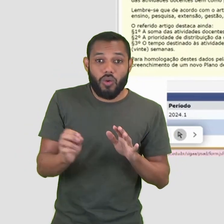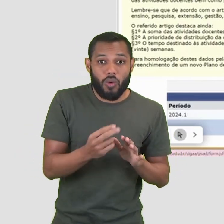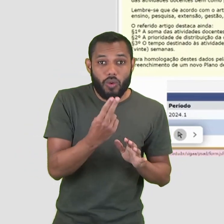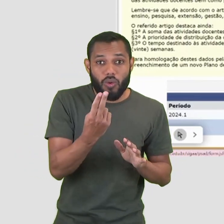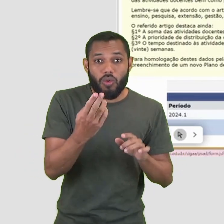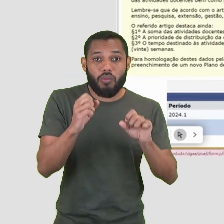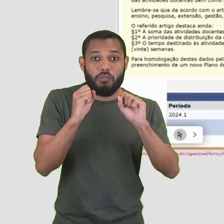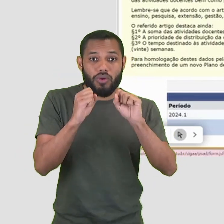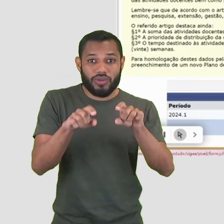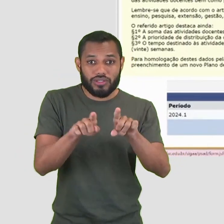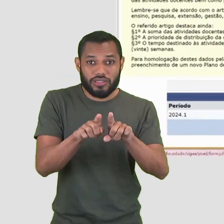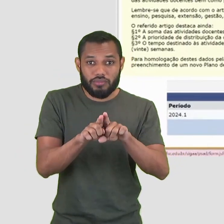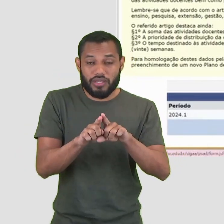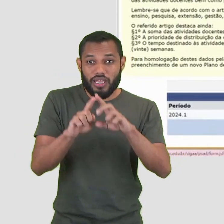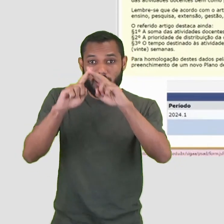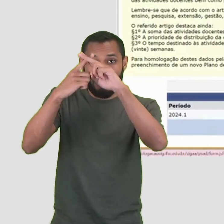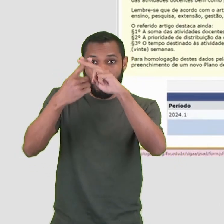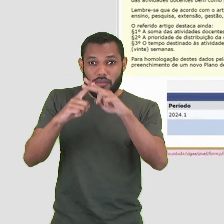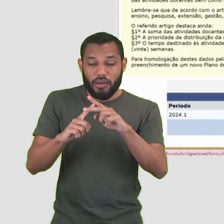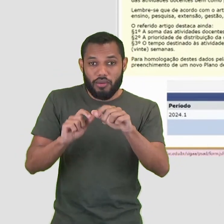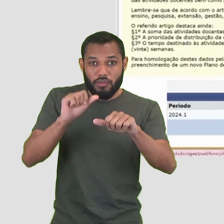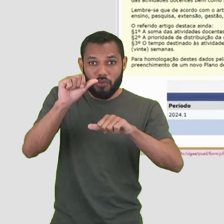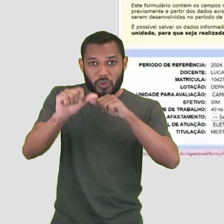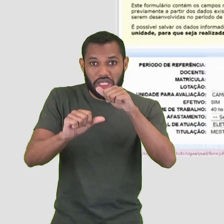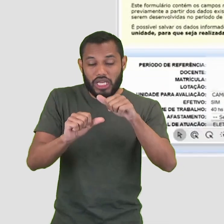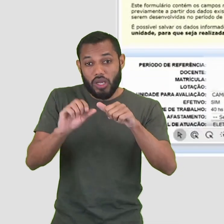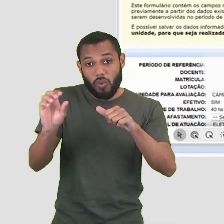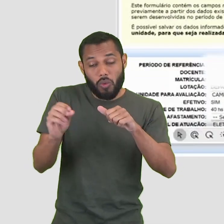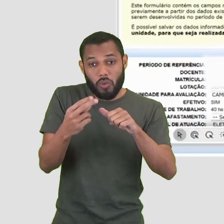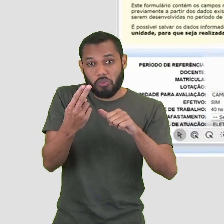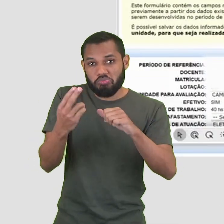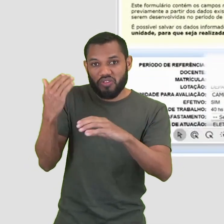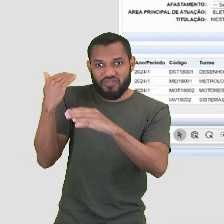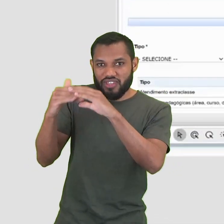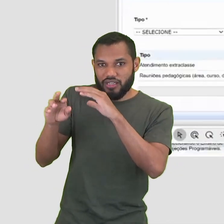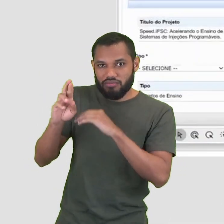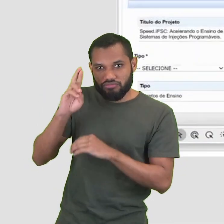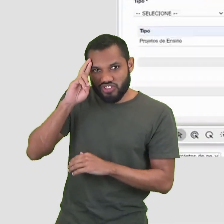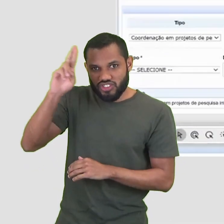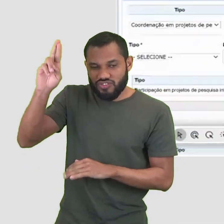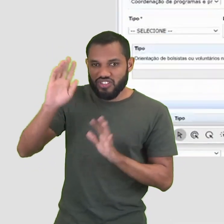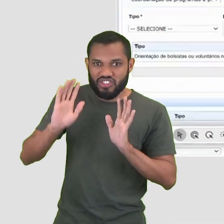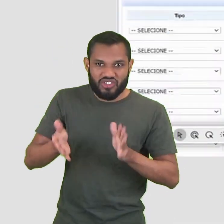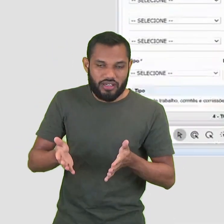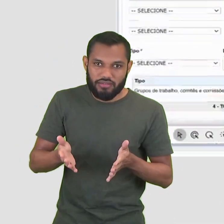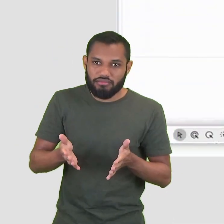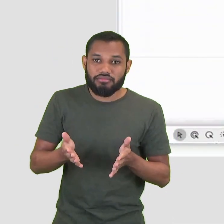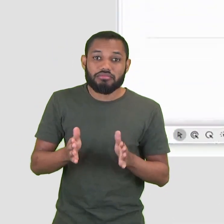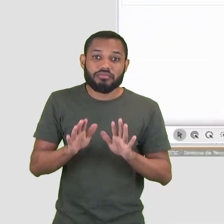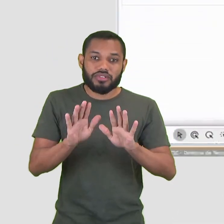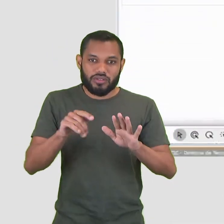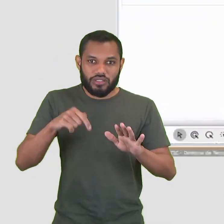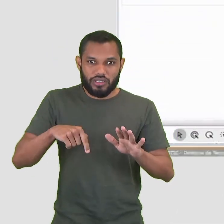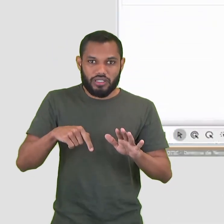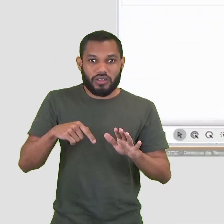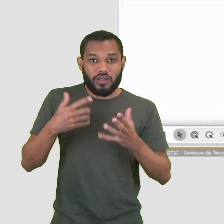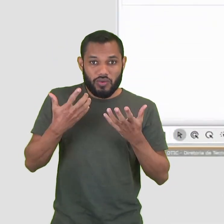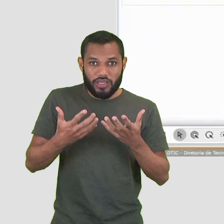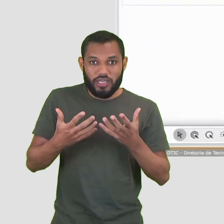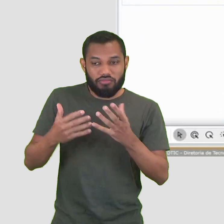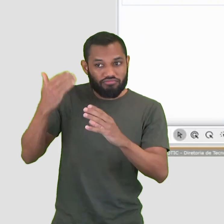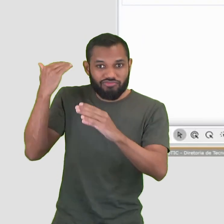eu posso alterar, enfim, ou submeter. Então, nesse caso, o desejo é submeter